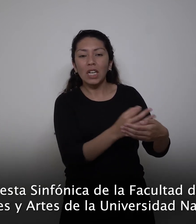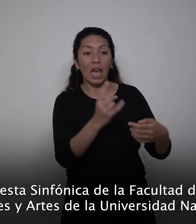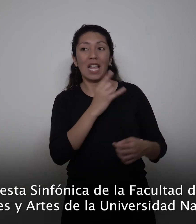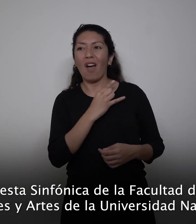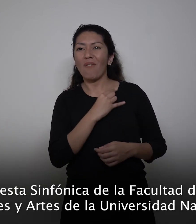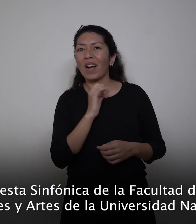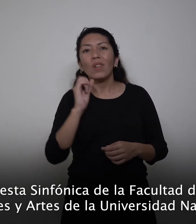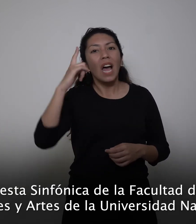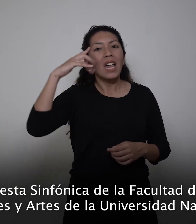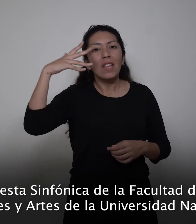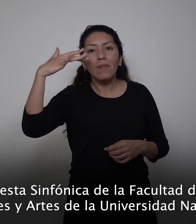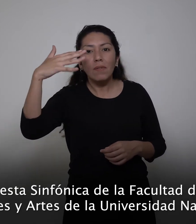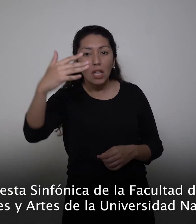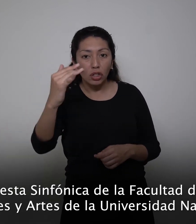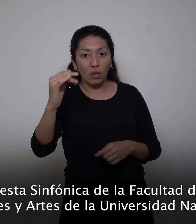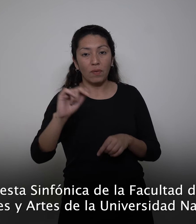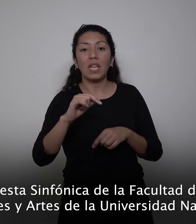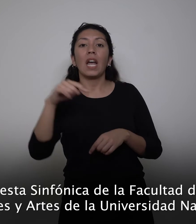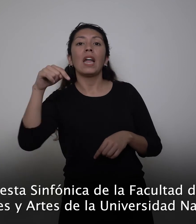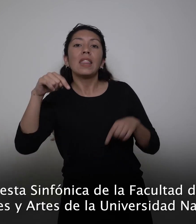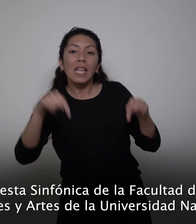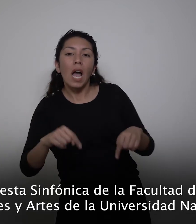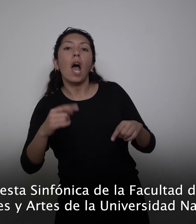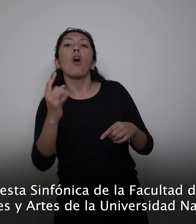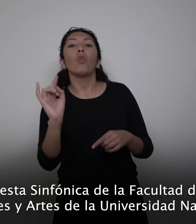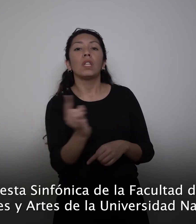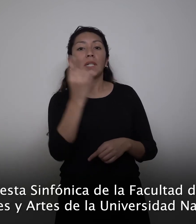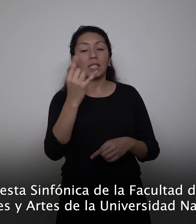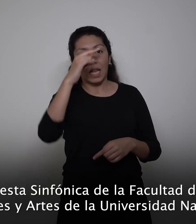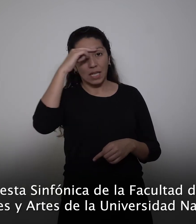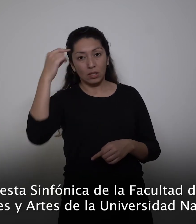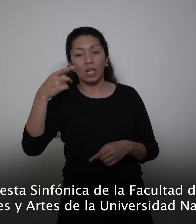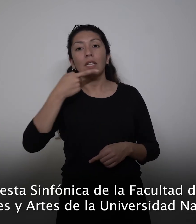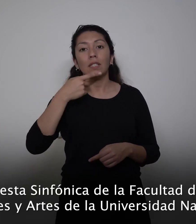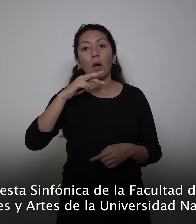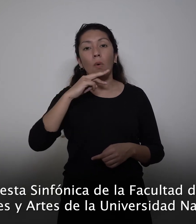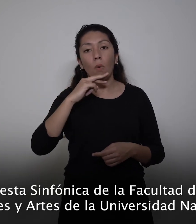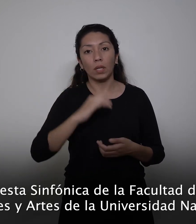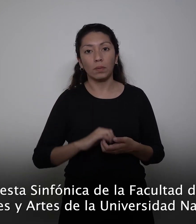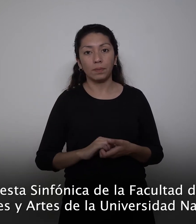de filosofía humanidades y artes de la Universidad Nacional de San Juan